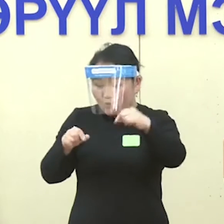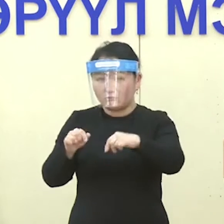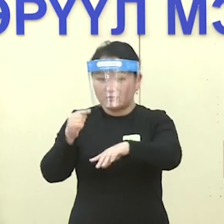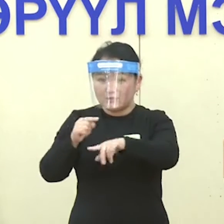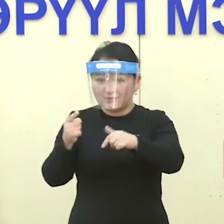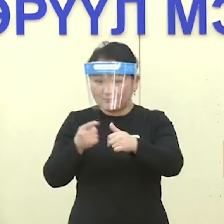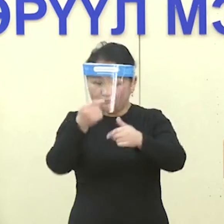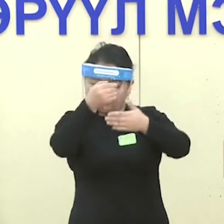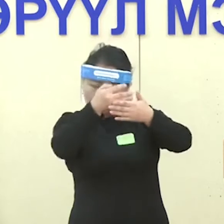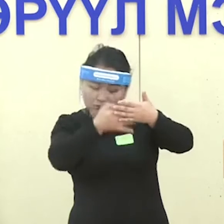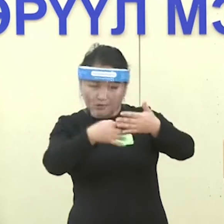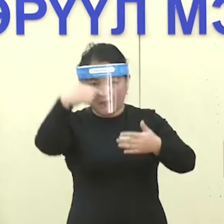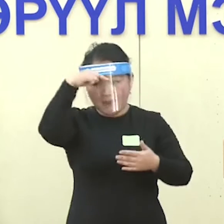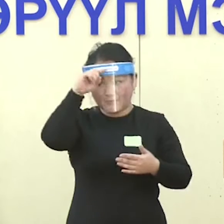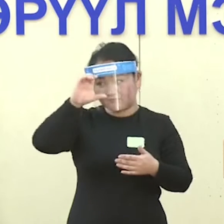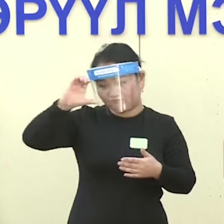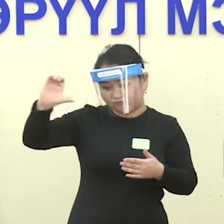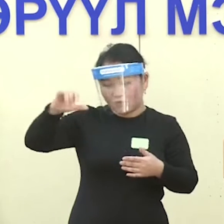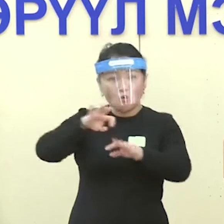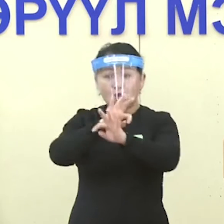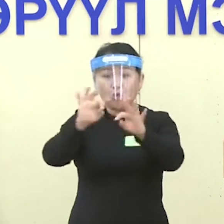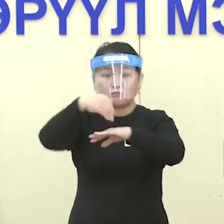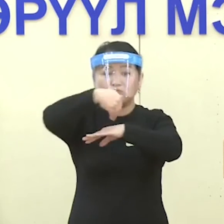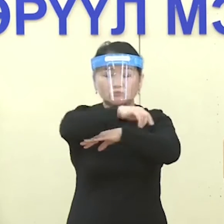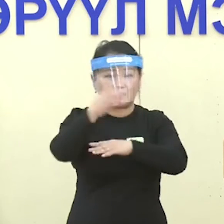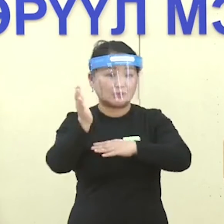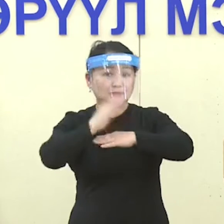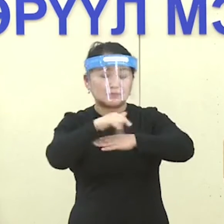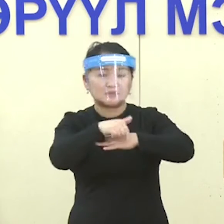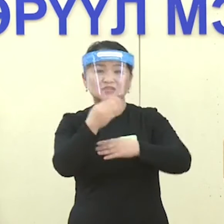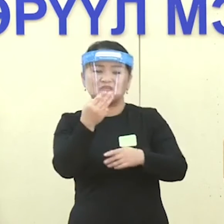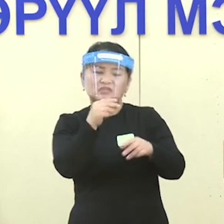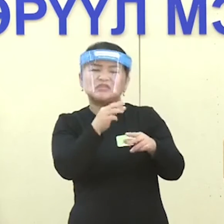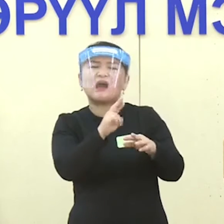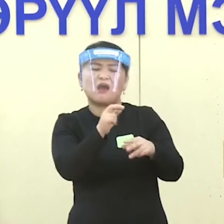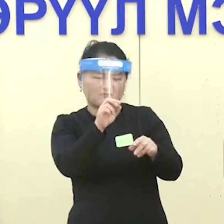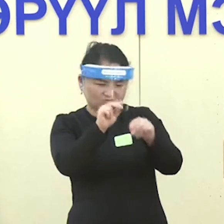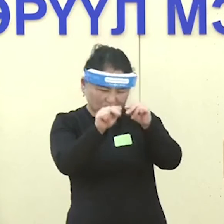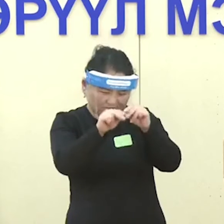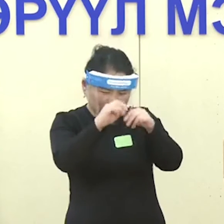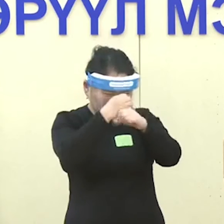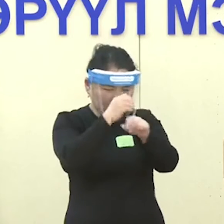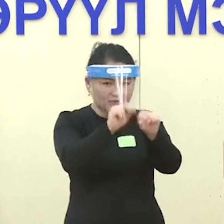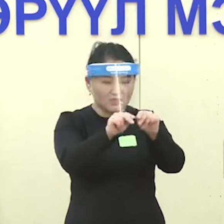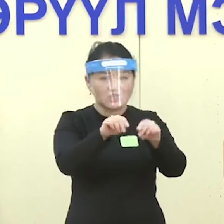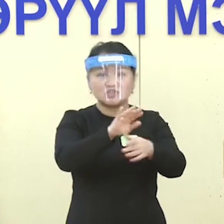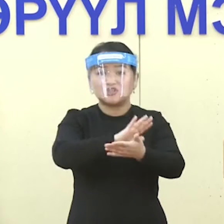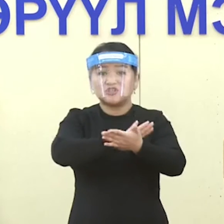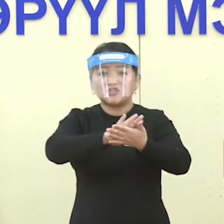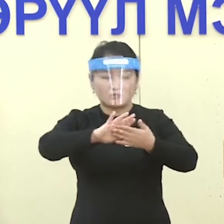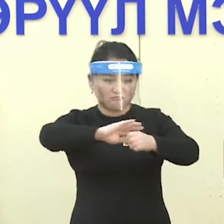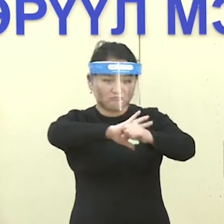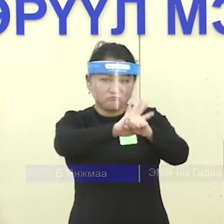эмлийн бүсэд зәрм нәсбаролдийн дұхуолдолууд, нәсбаролдийн шалтхан нэг тұхтоох шынжилгийн хэйхэд шын коронавирус нэн халтуыр элэрс нэн